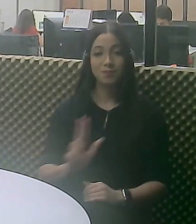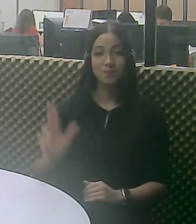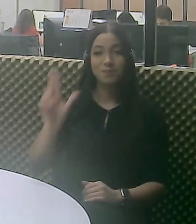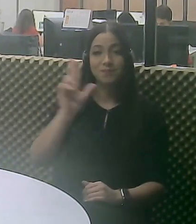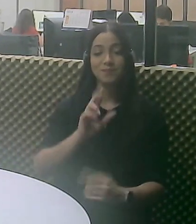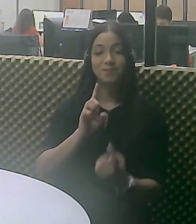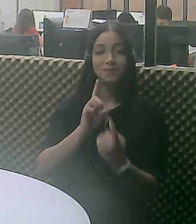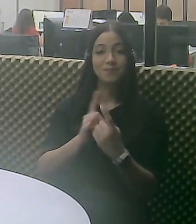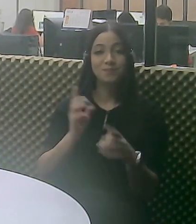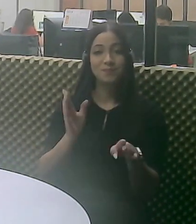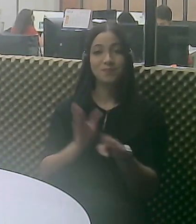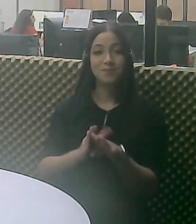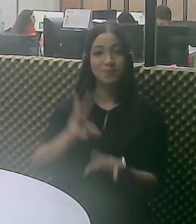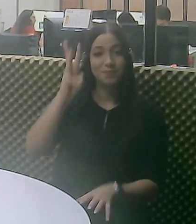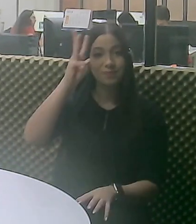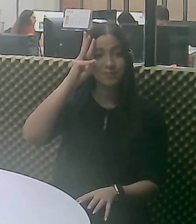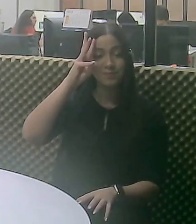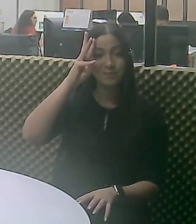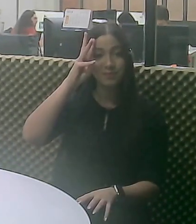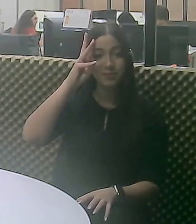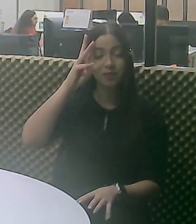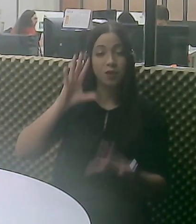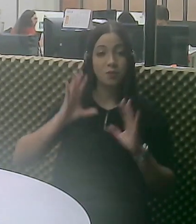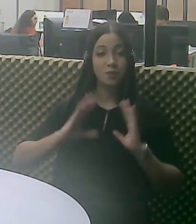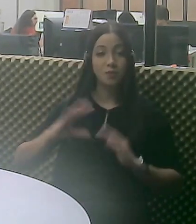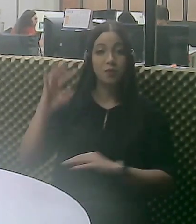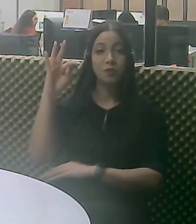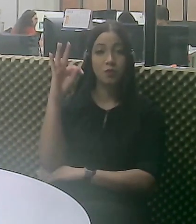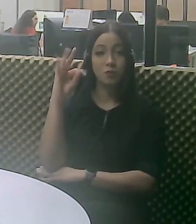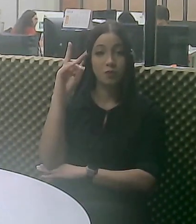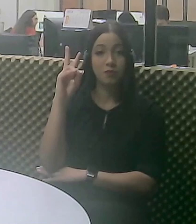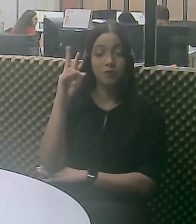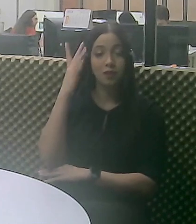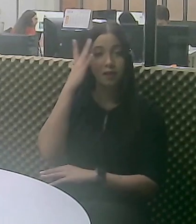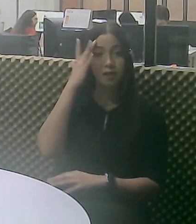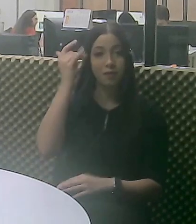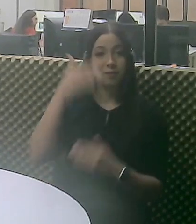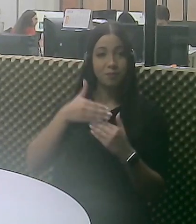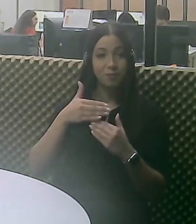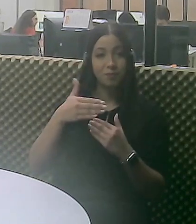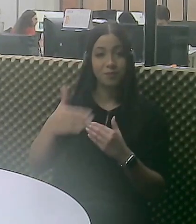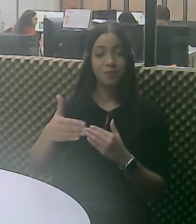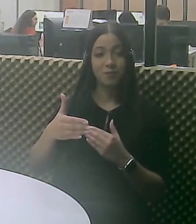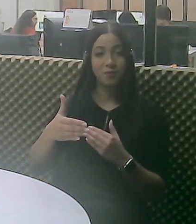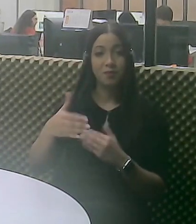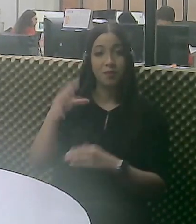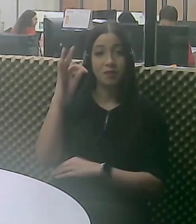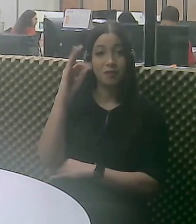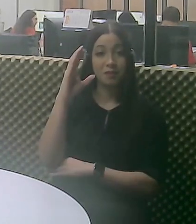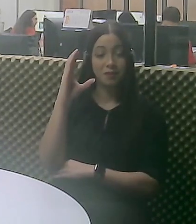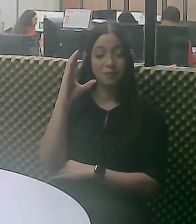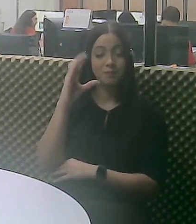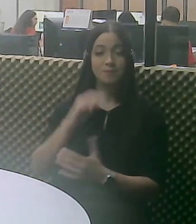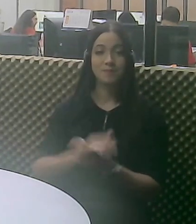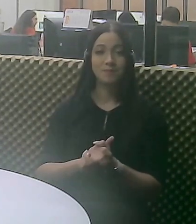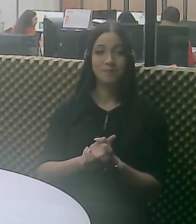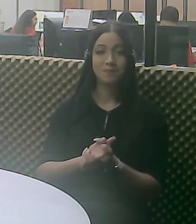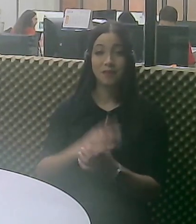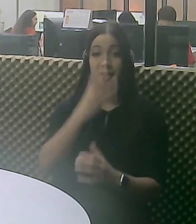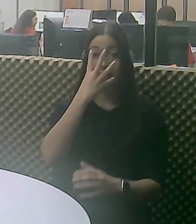Uberlândia, atende até esta terça na Praça Tubal Vilela. A partir de amanhã, o Procon Móvel estará no Terminal Central.